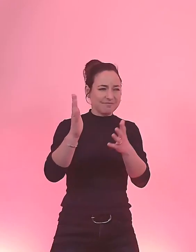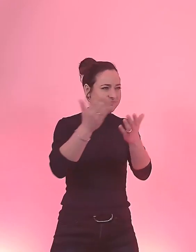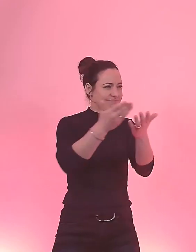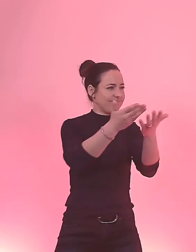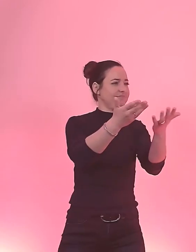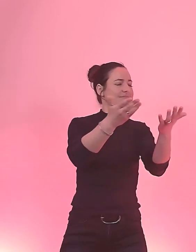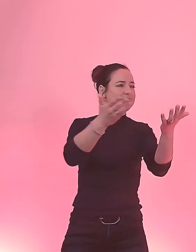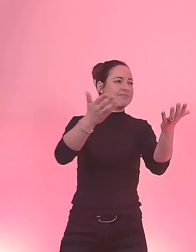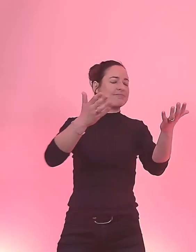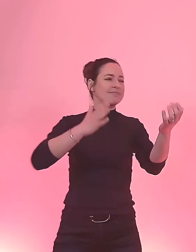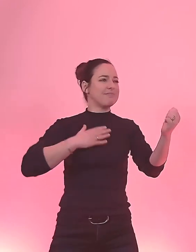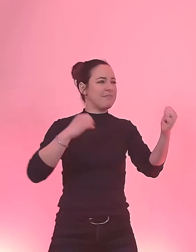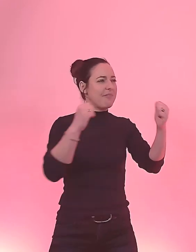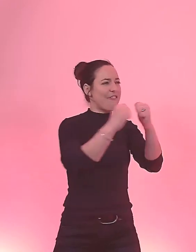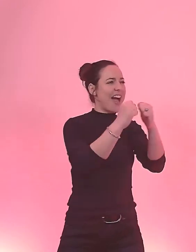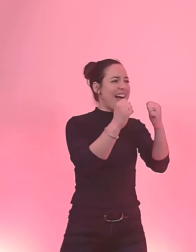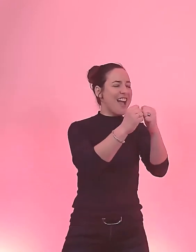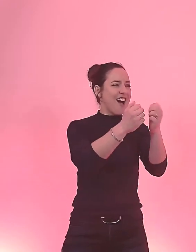in het